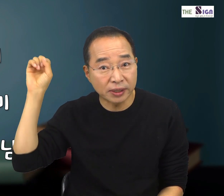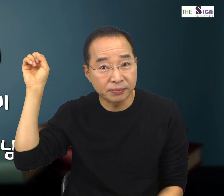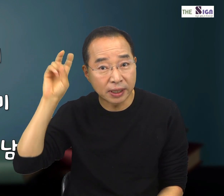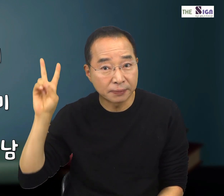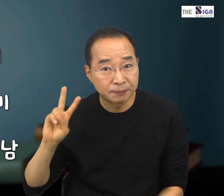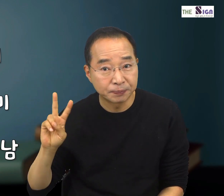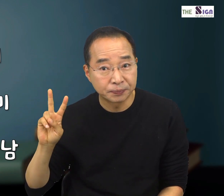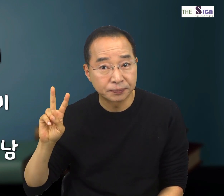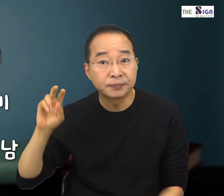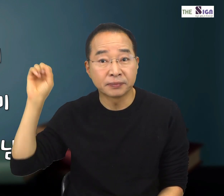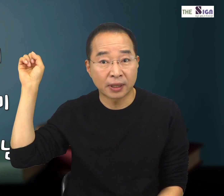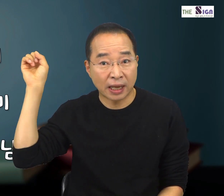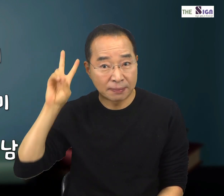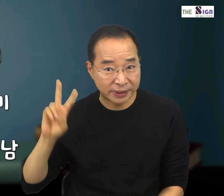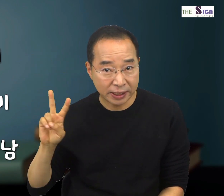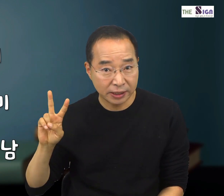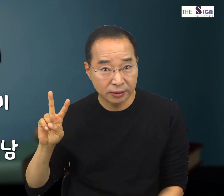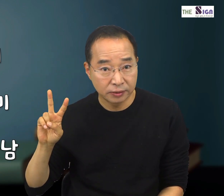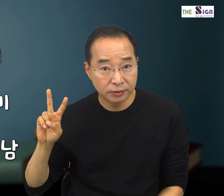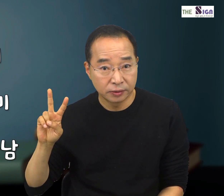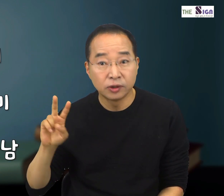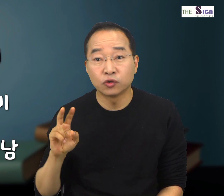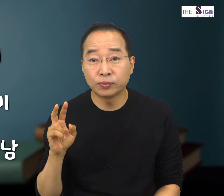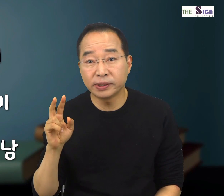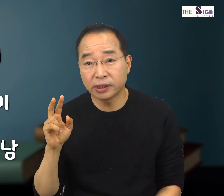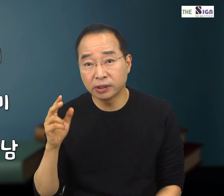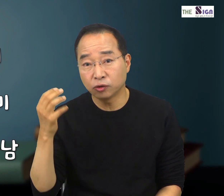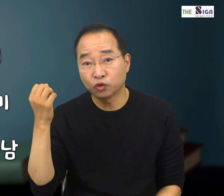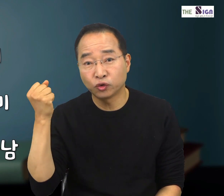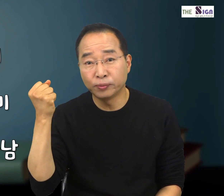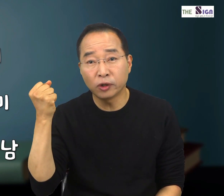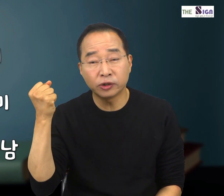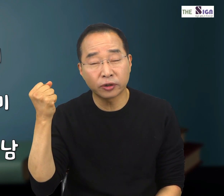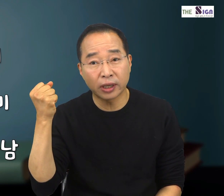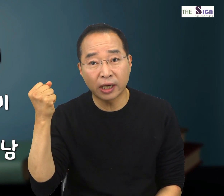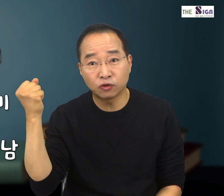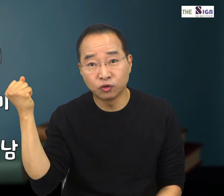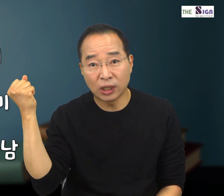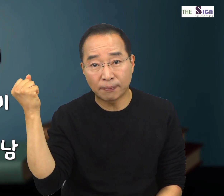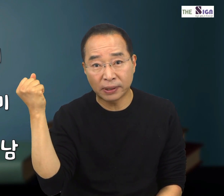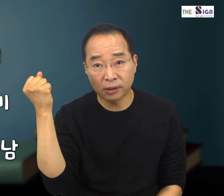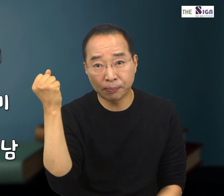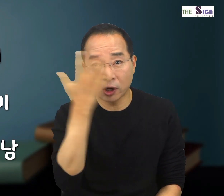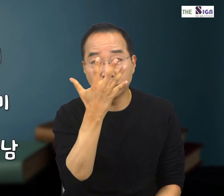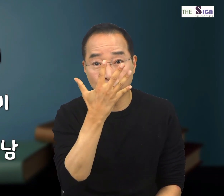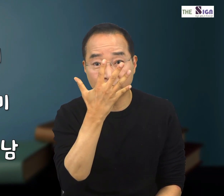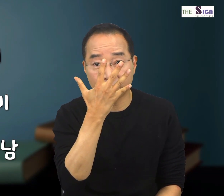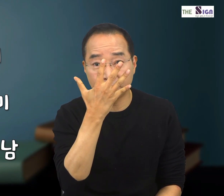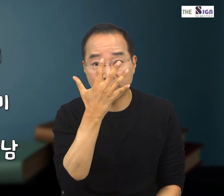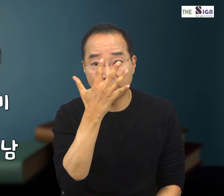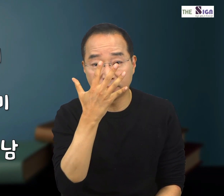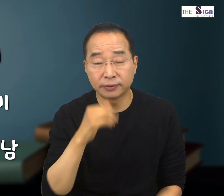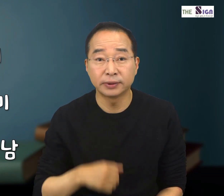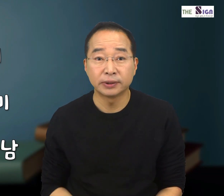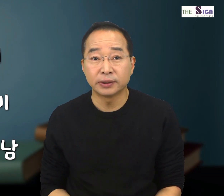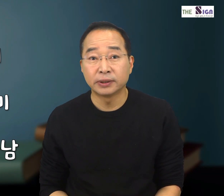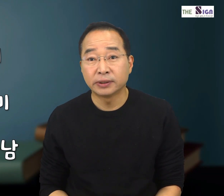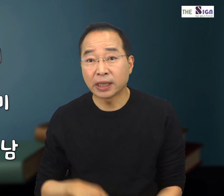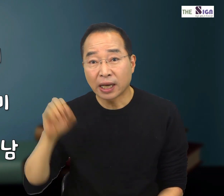동작입니다. 갑자기. 두 번째는 주먹을 쥐었다가 눈 앞에서 펴는 동작입니다. 갑자기